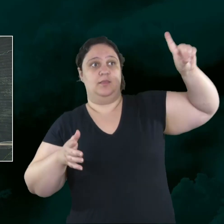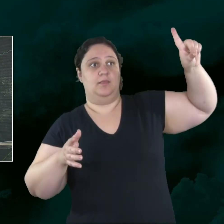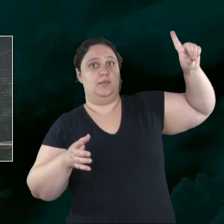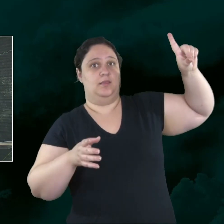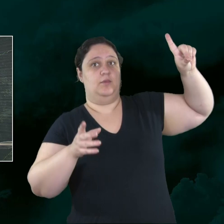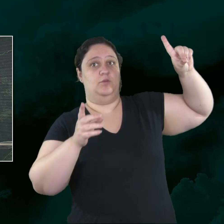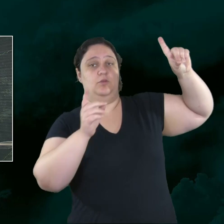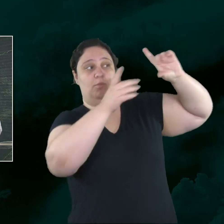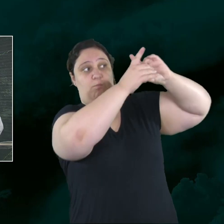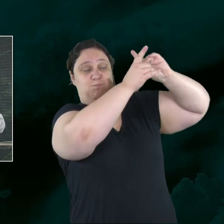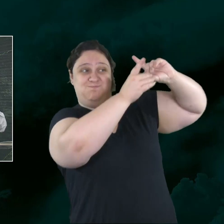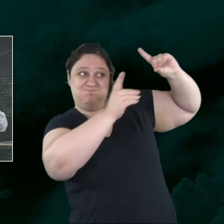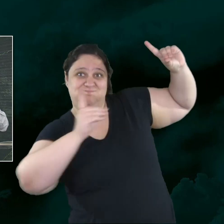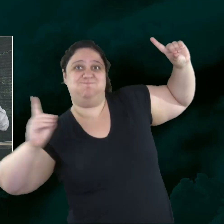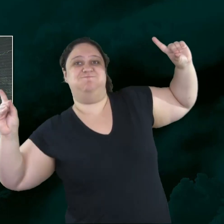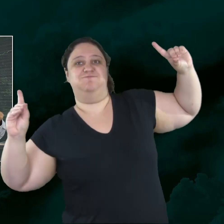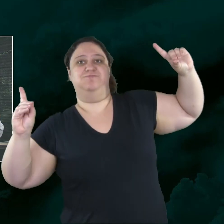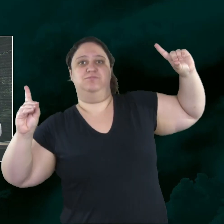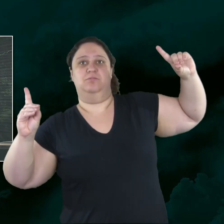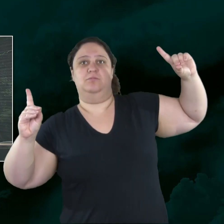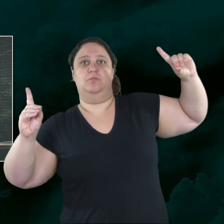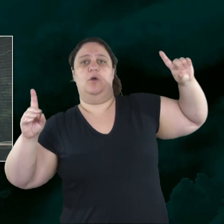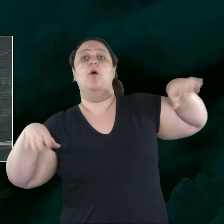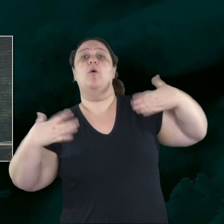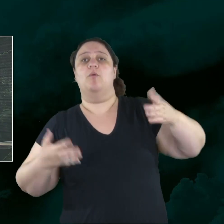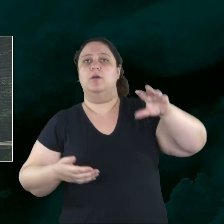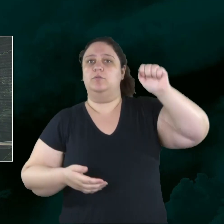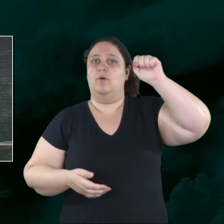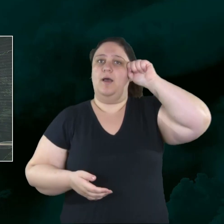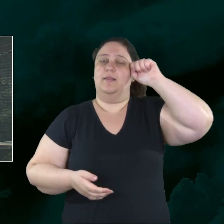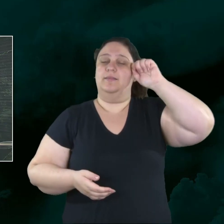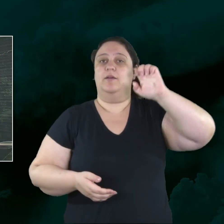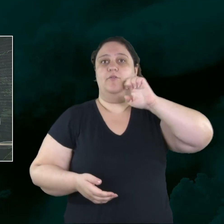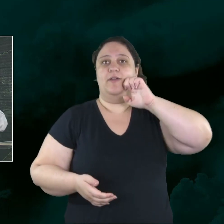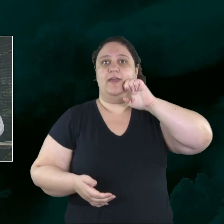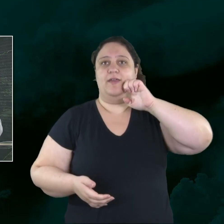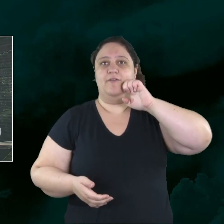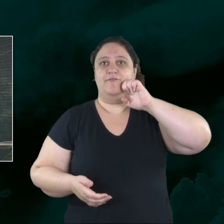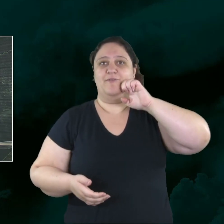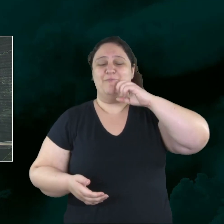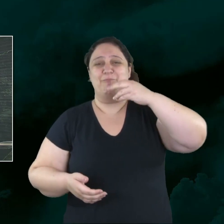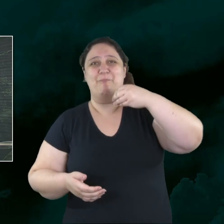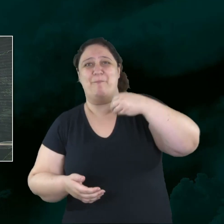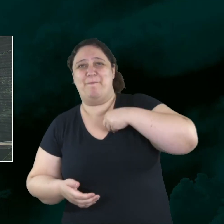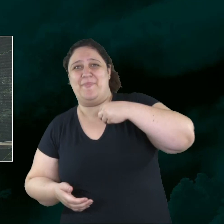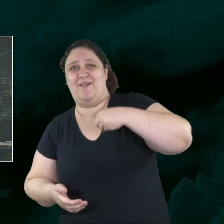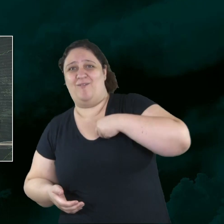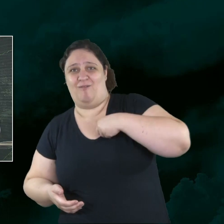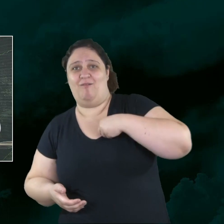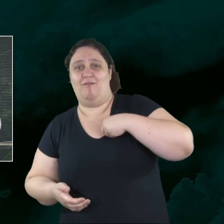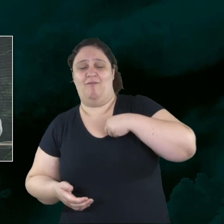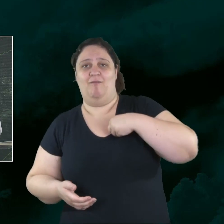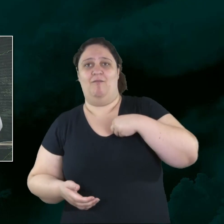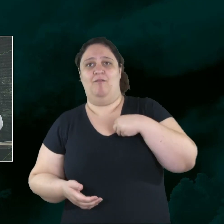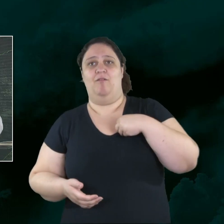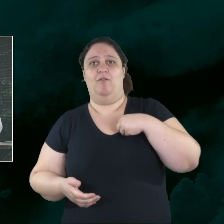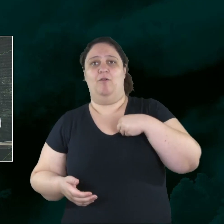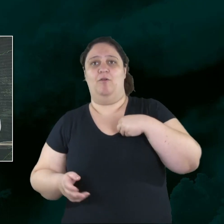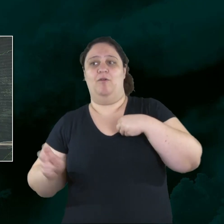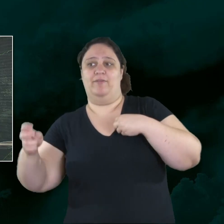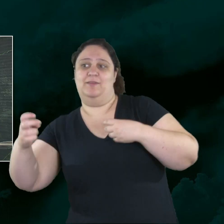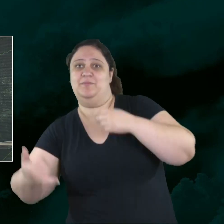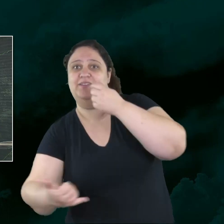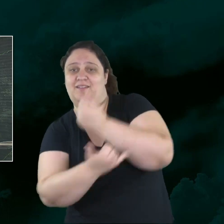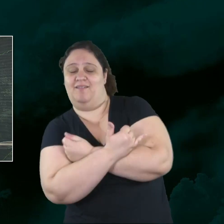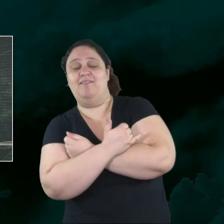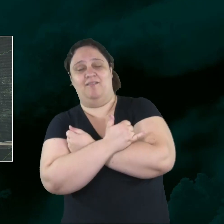Éden, quando a serpente enganou a Eva e transgrediu contra a palavra de Deus, comendo da árvore do conhecimento do